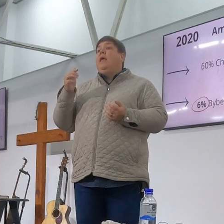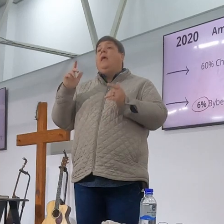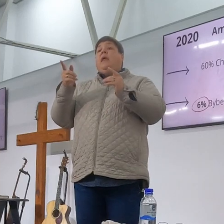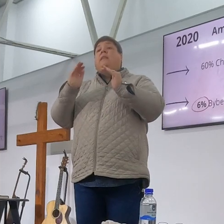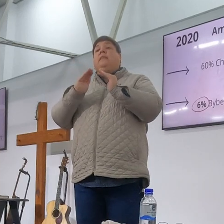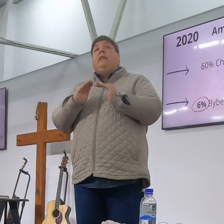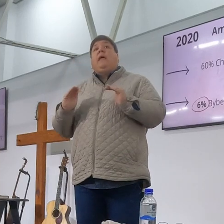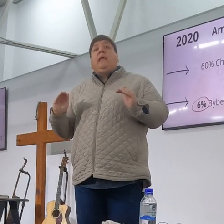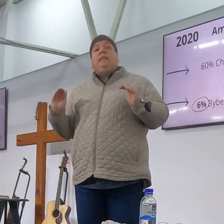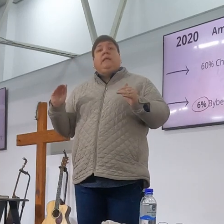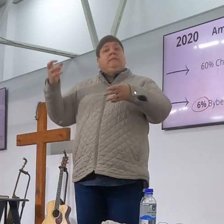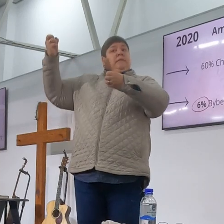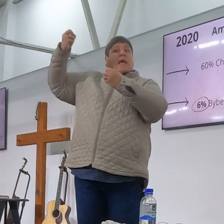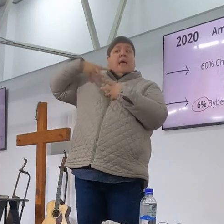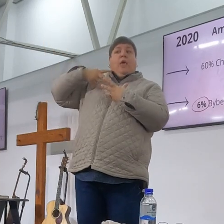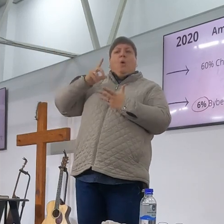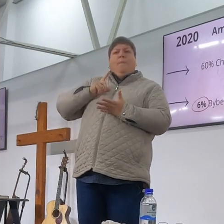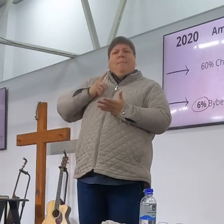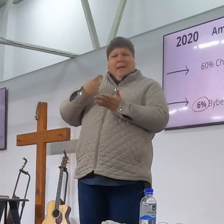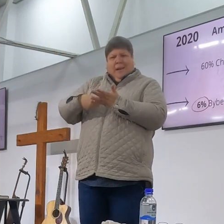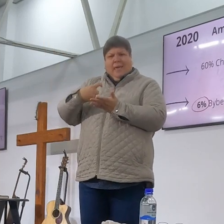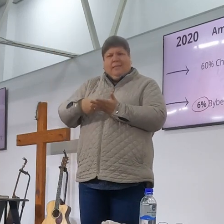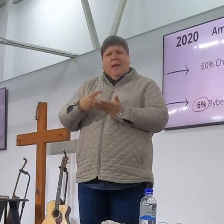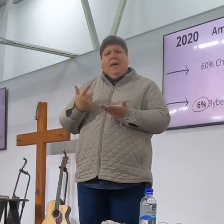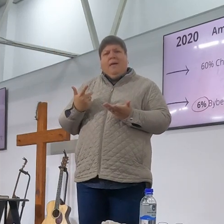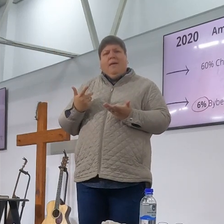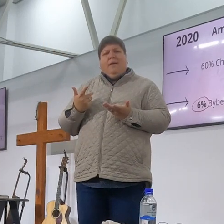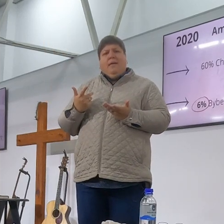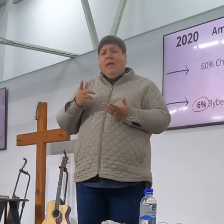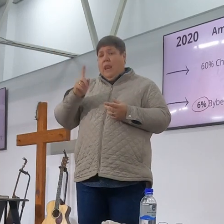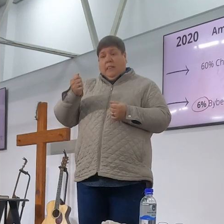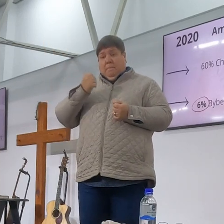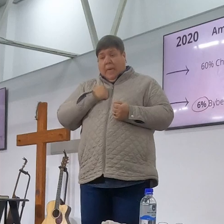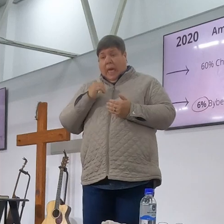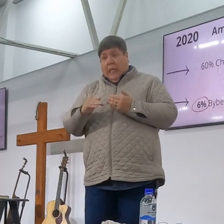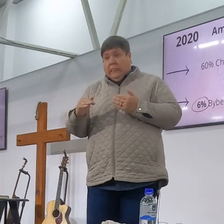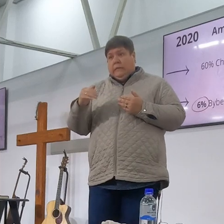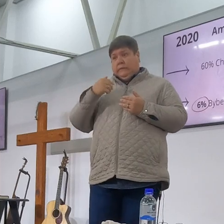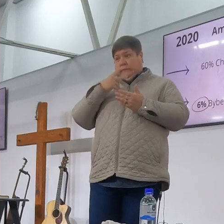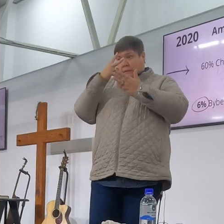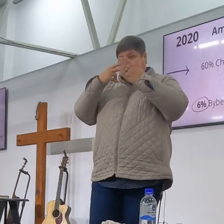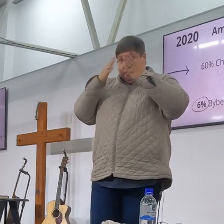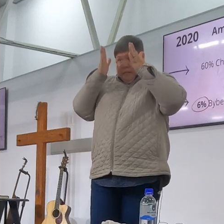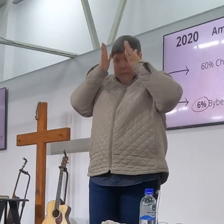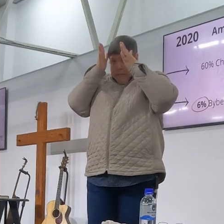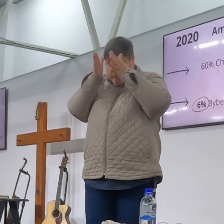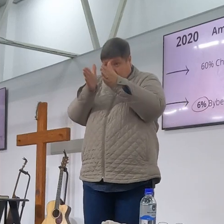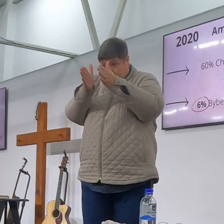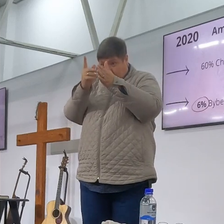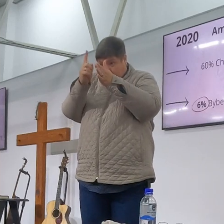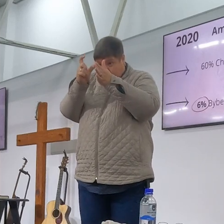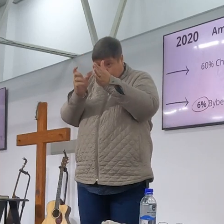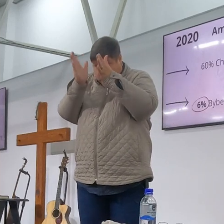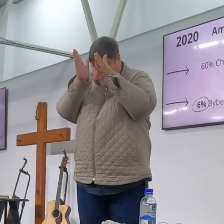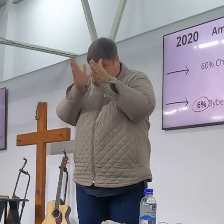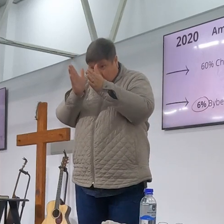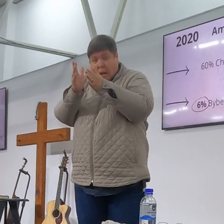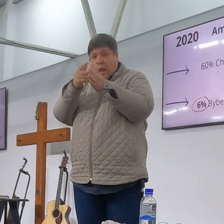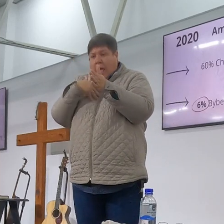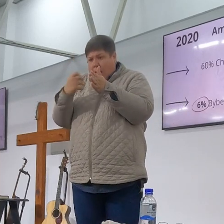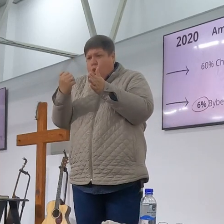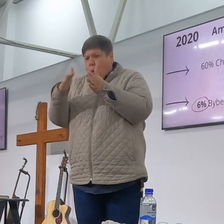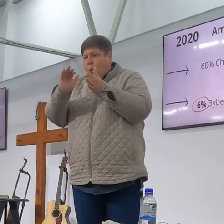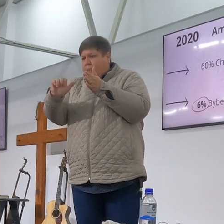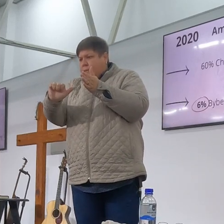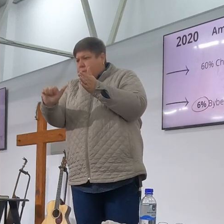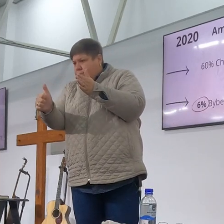ons gegee het nie, want dit gaan nie net oor ons eie kinders nie, soos Johan nou gesê het. Van ons het dalk nie kinders nie, van ons